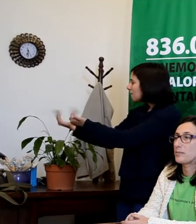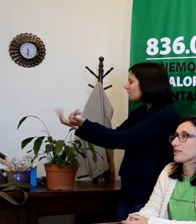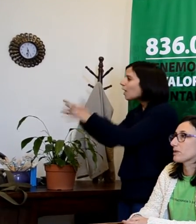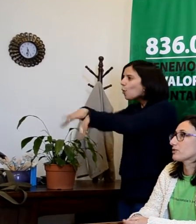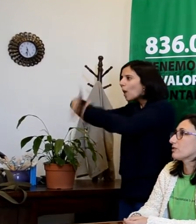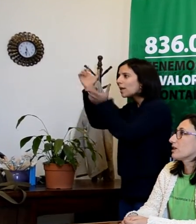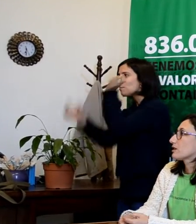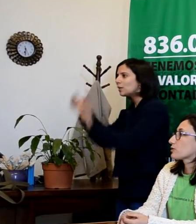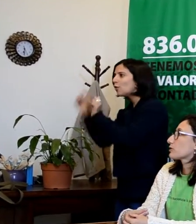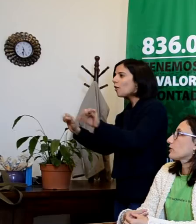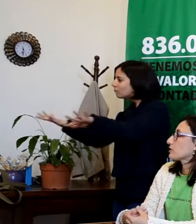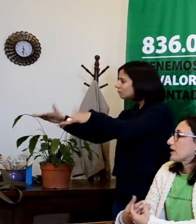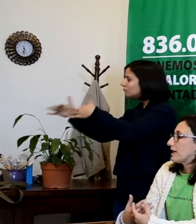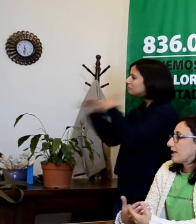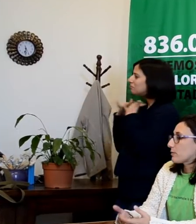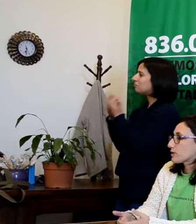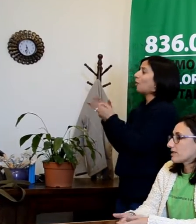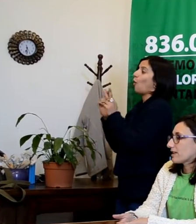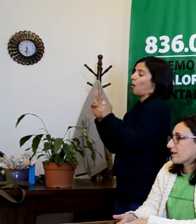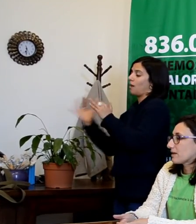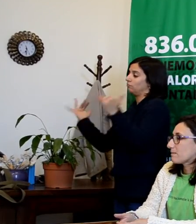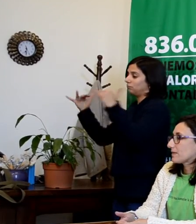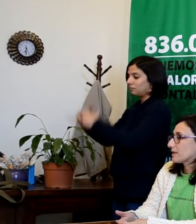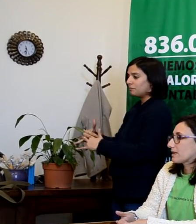del departamento. Nosotros hemos